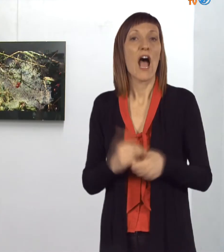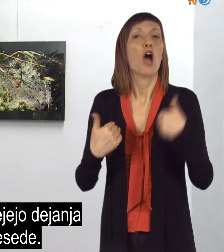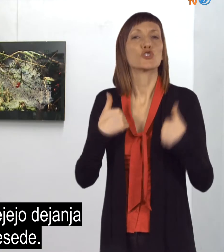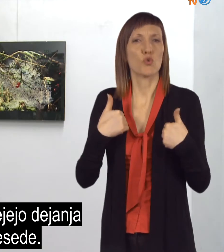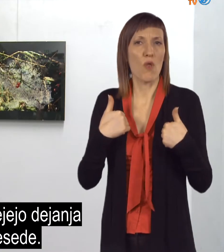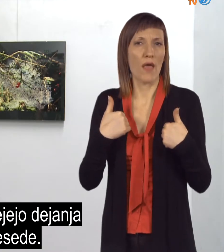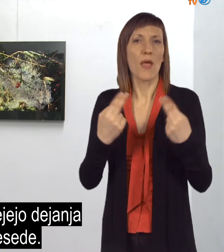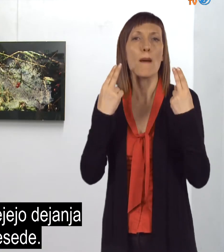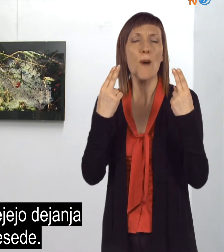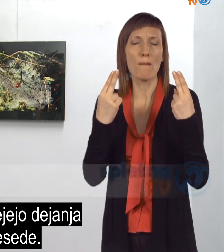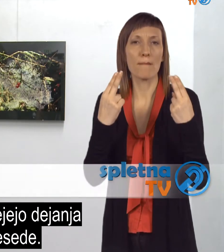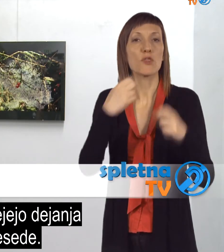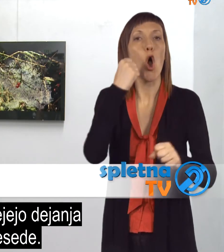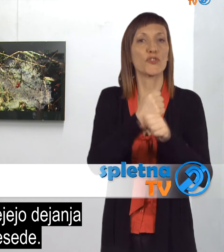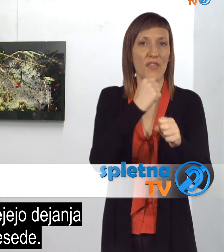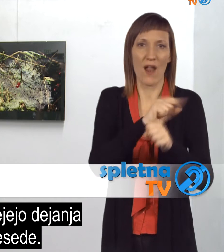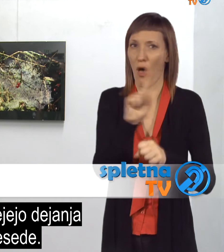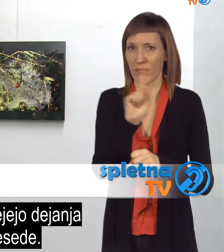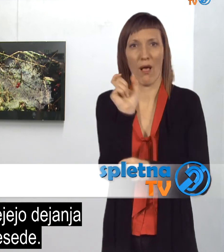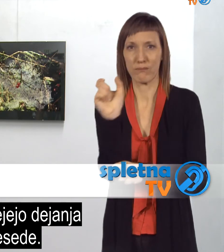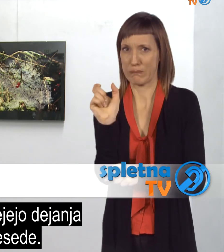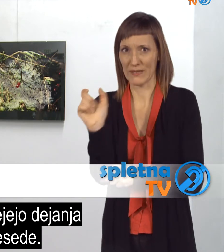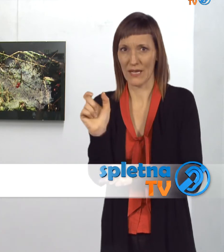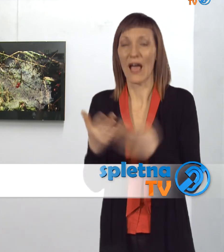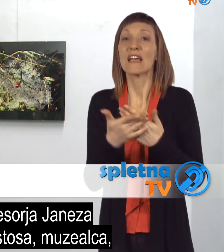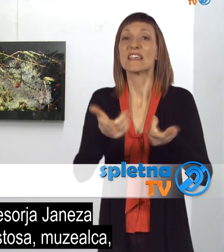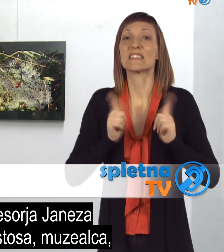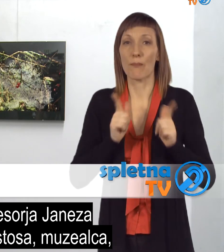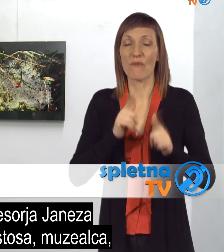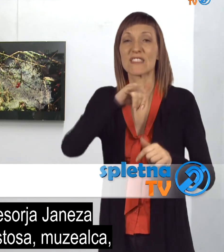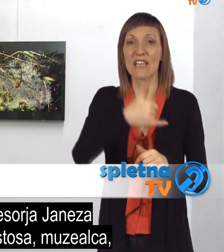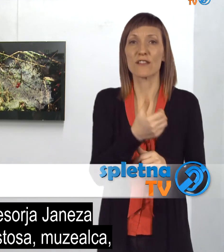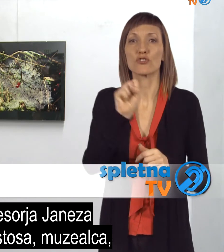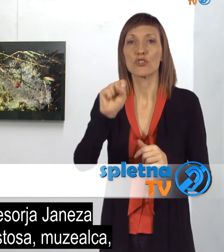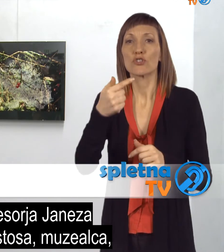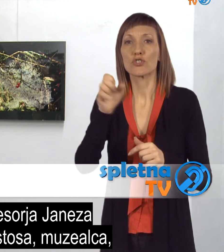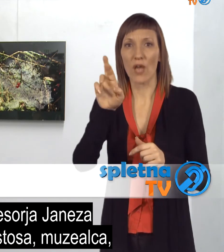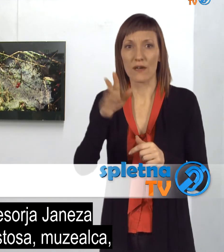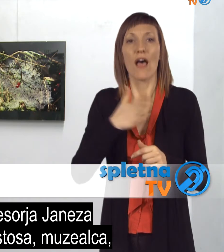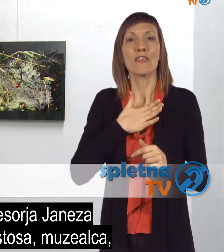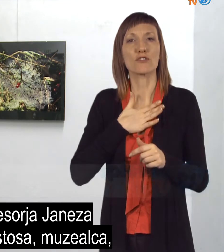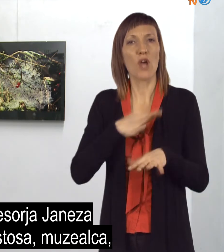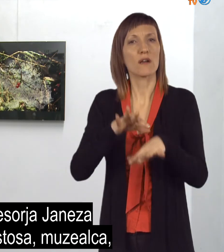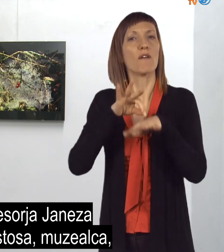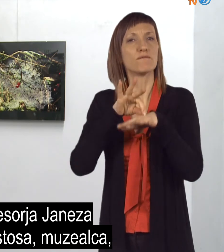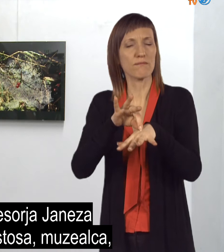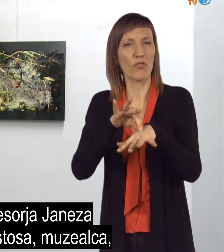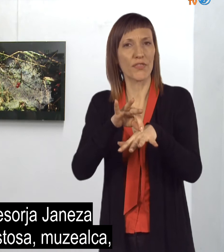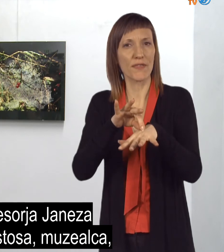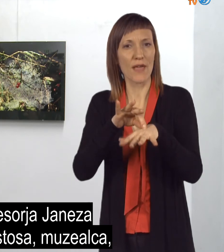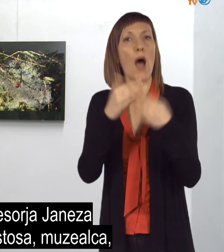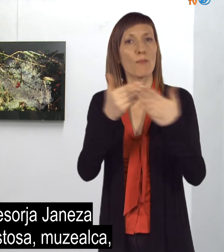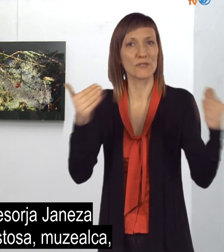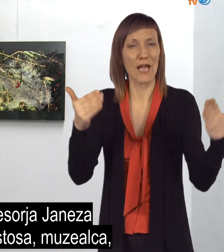V življenju štejejo dejanja, ne besede, in seveda za profesorja Janeza Štera, našega